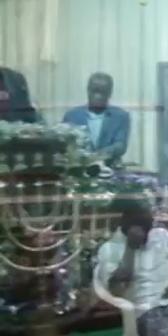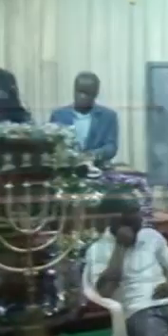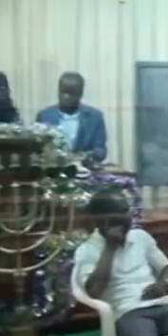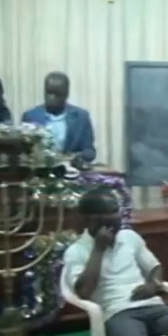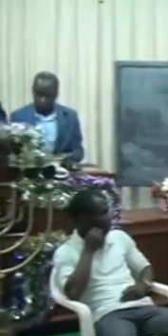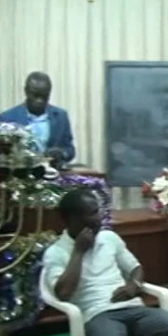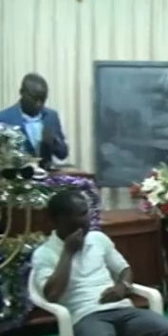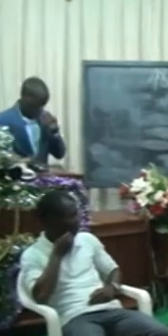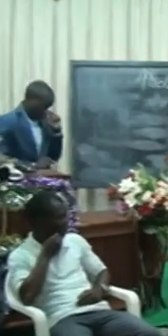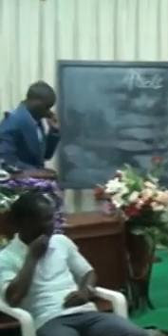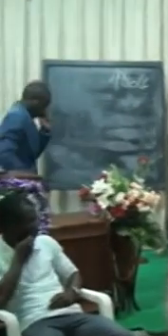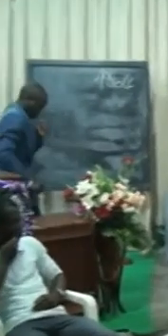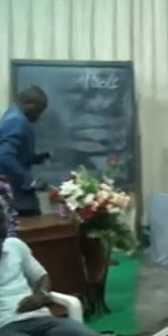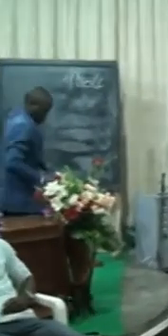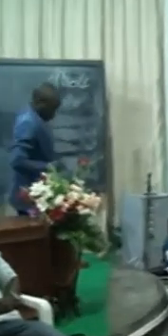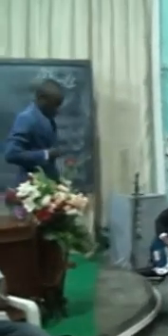Na...